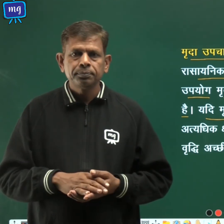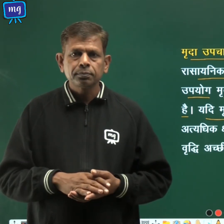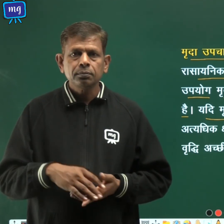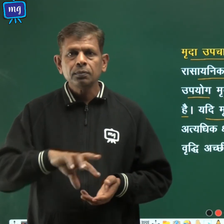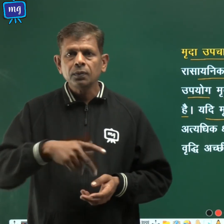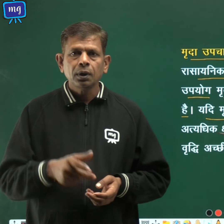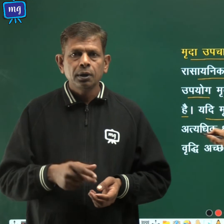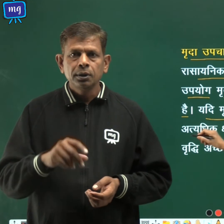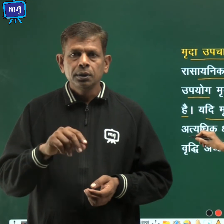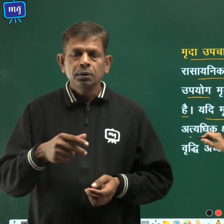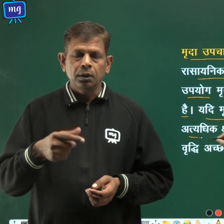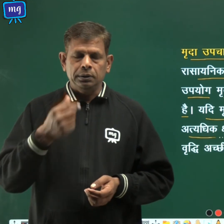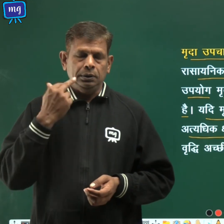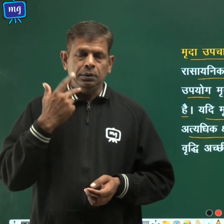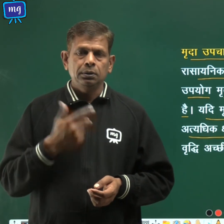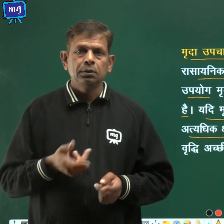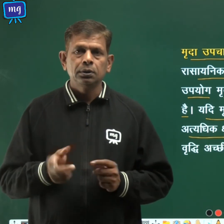या अत्यधिक क्षारकीय हो